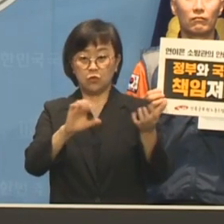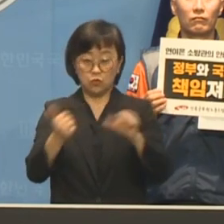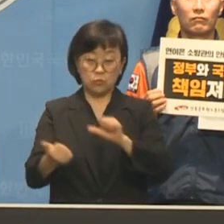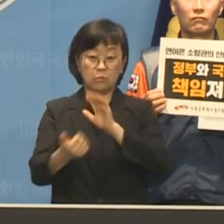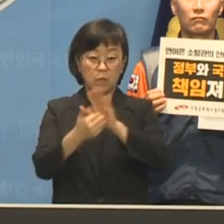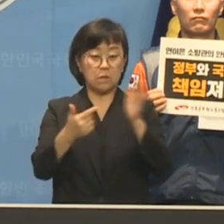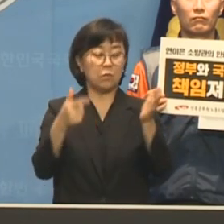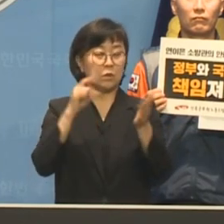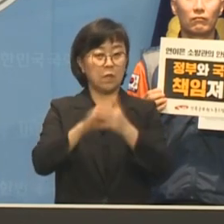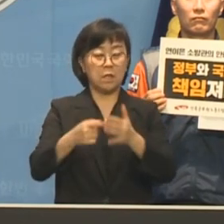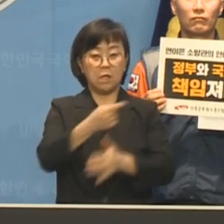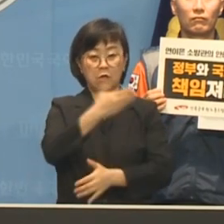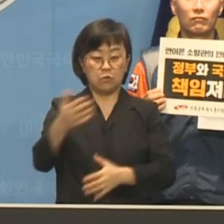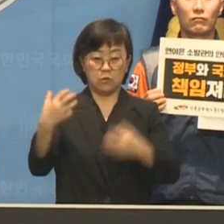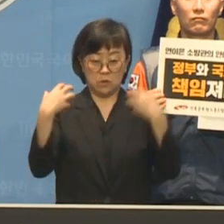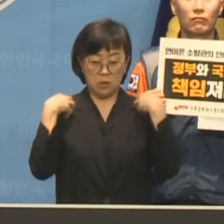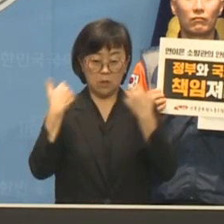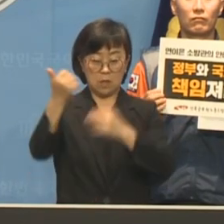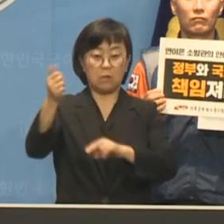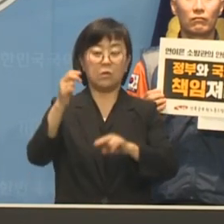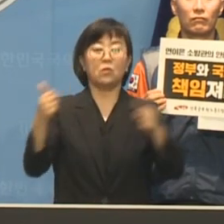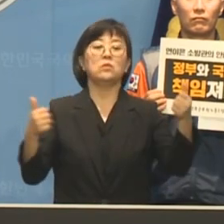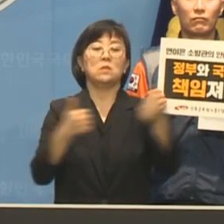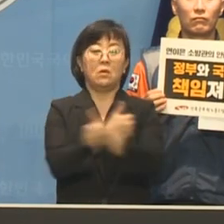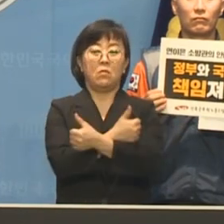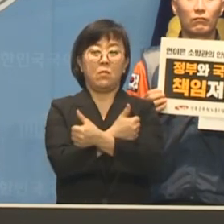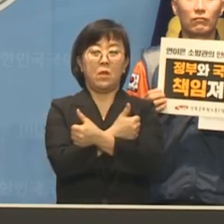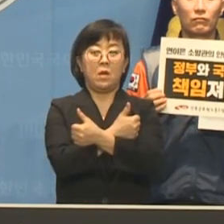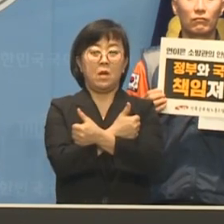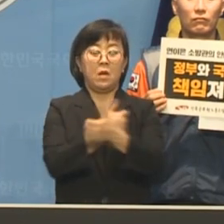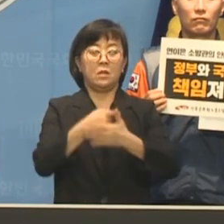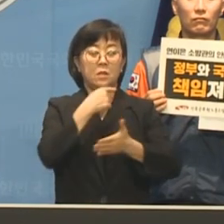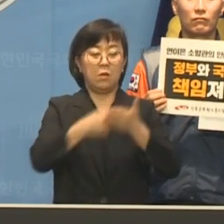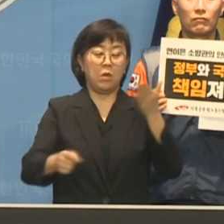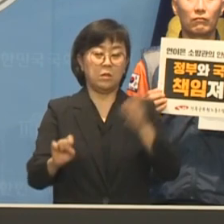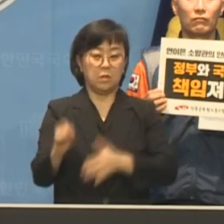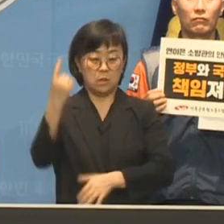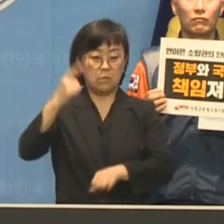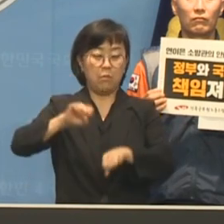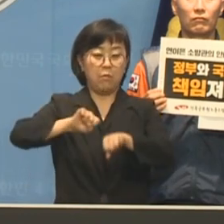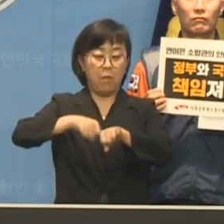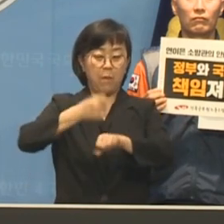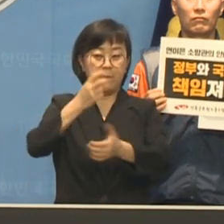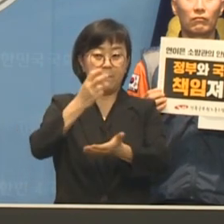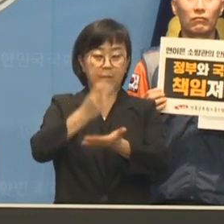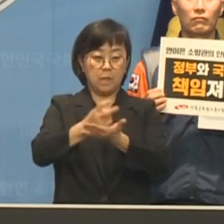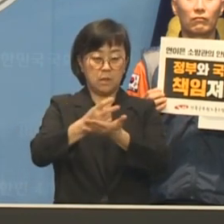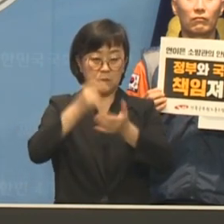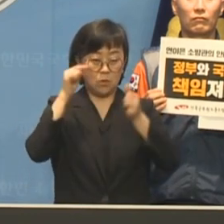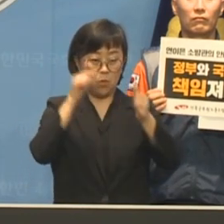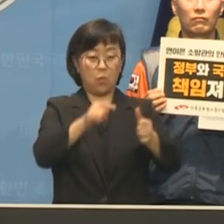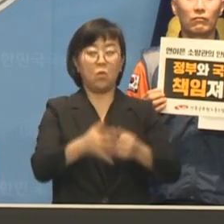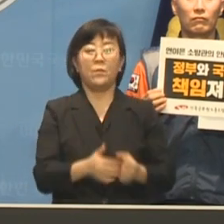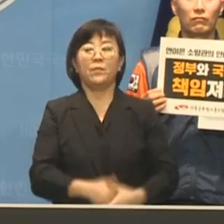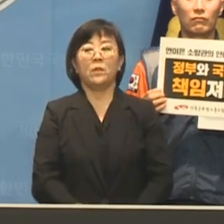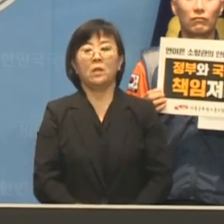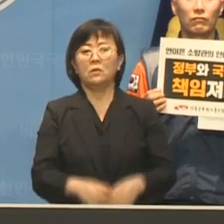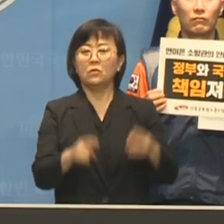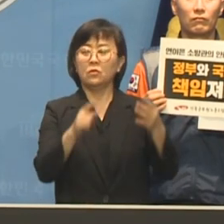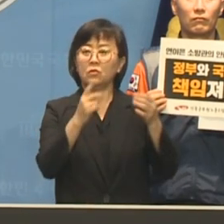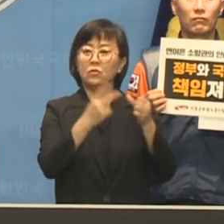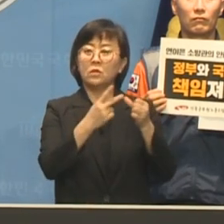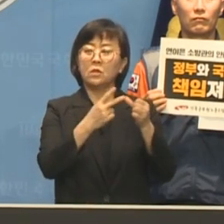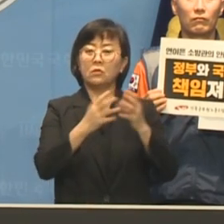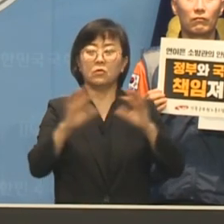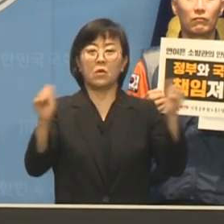못한 소방청장을 즉각 교체하고 중대재해처벌법을 적용하라. 둘째, 국회와